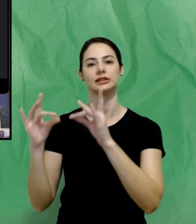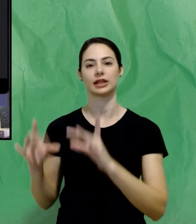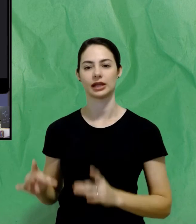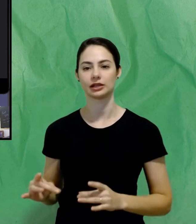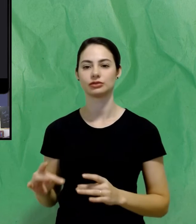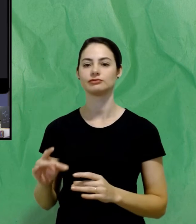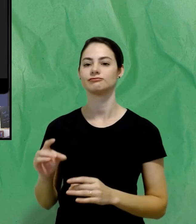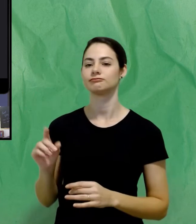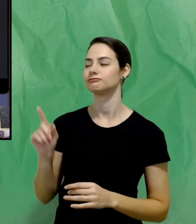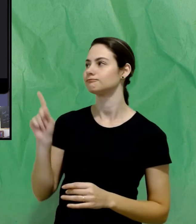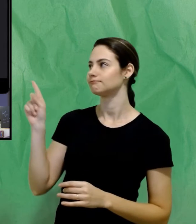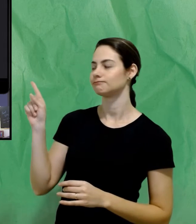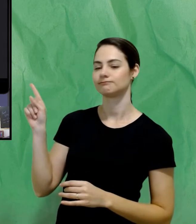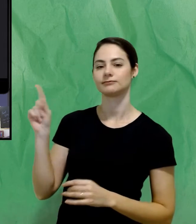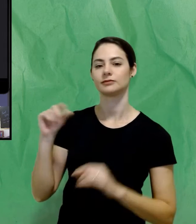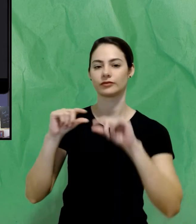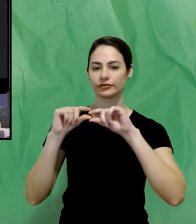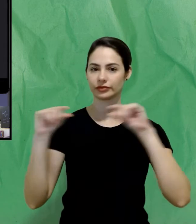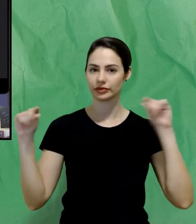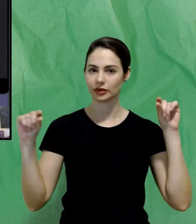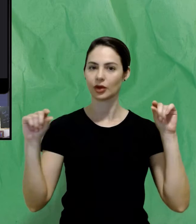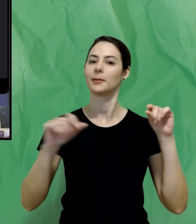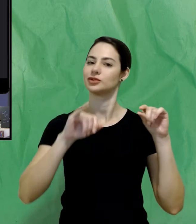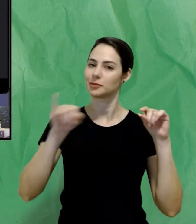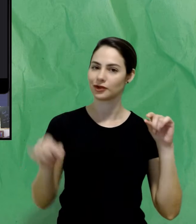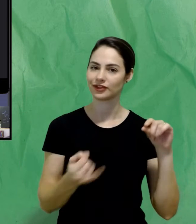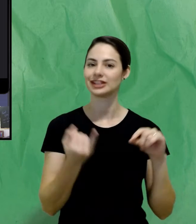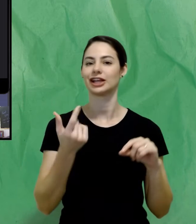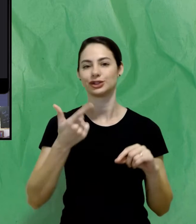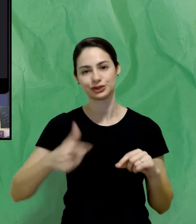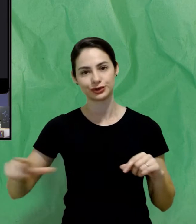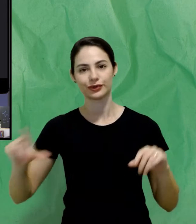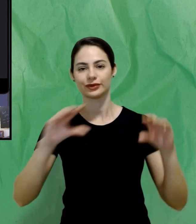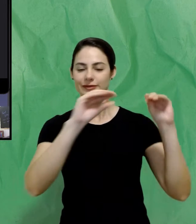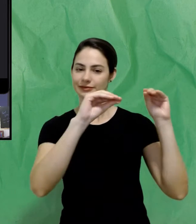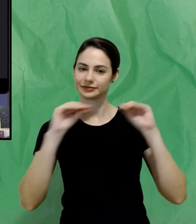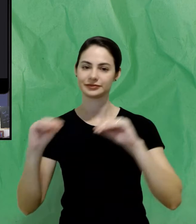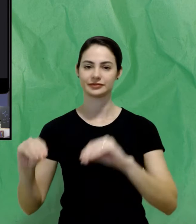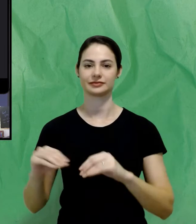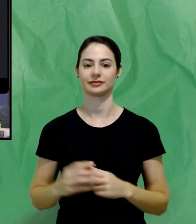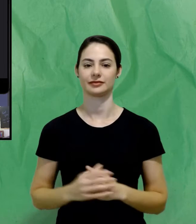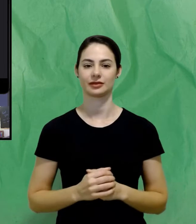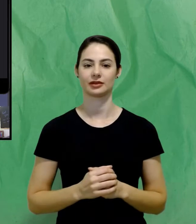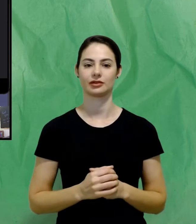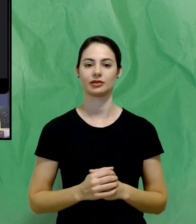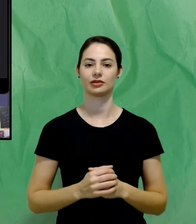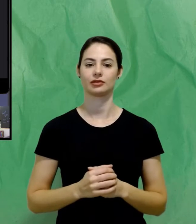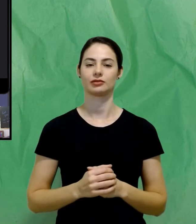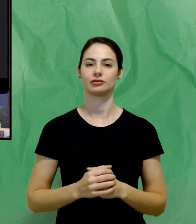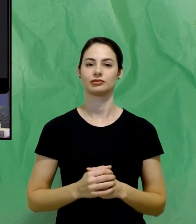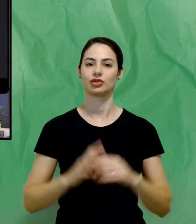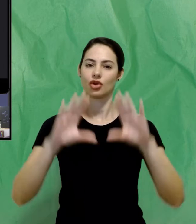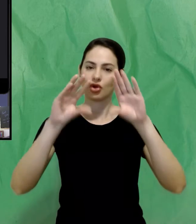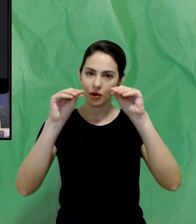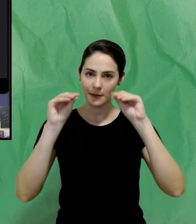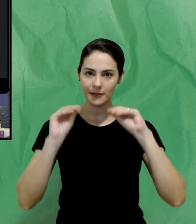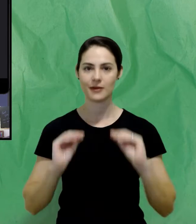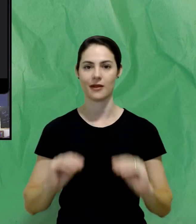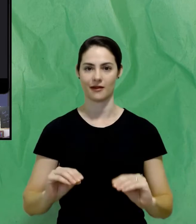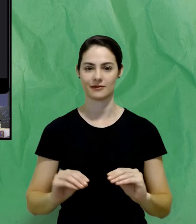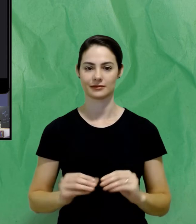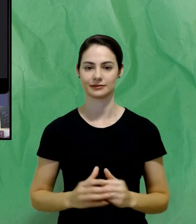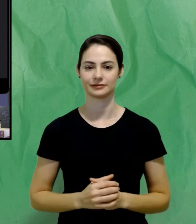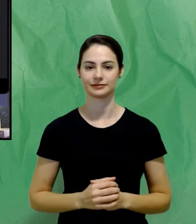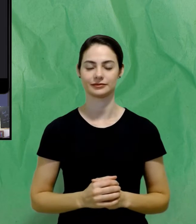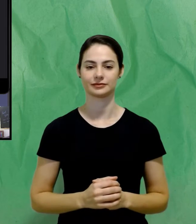componentezinho aqui eu possa reaproveitá-lo, né? Então, se eu duplicar esse componente Book Details